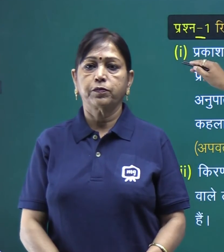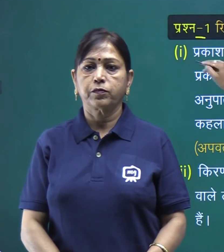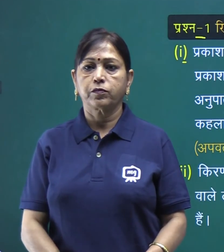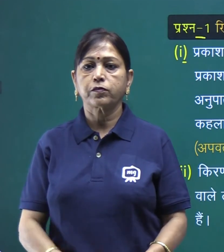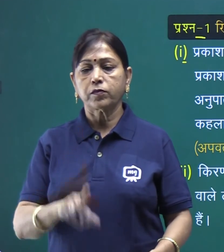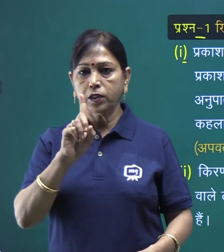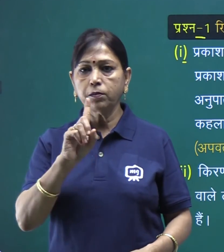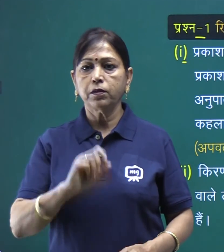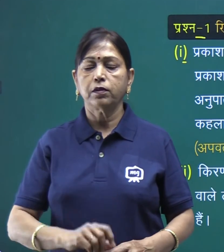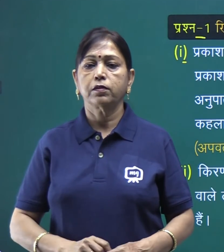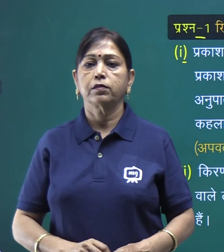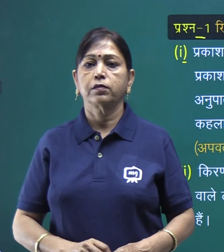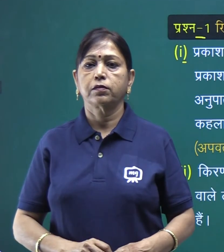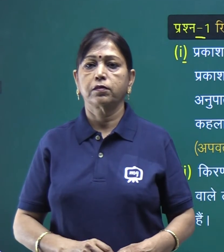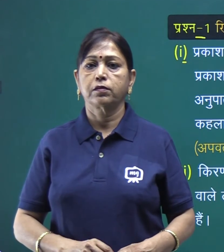नंबर 1,